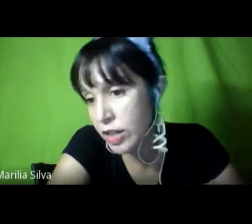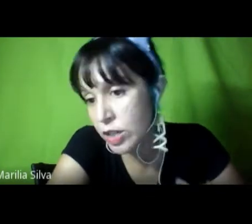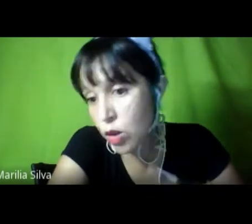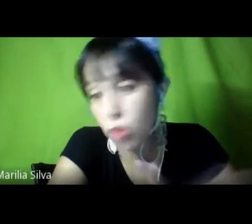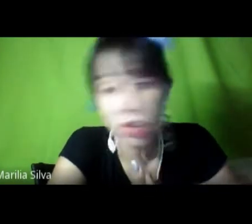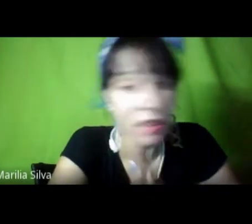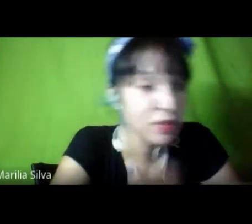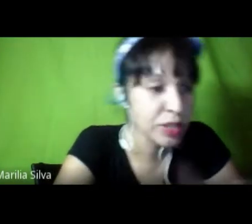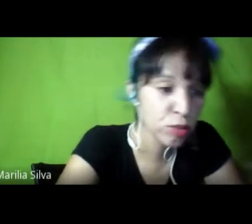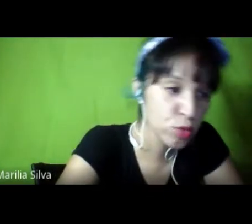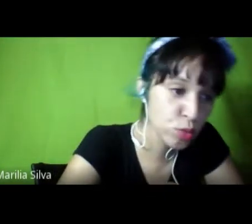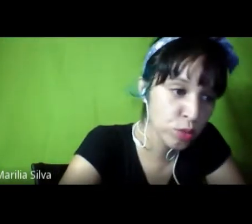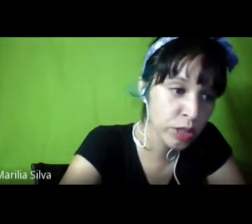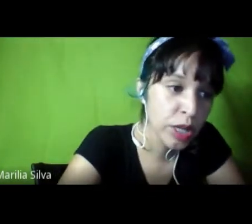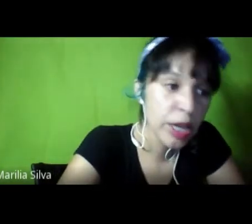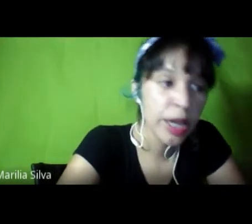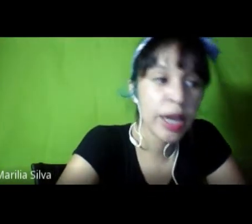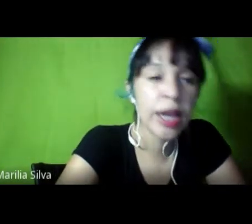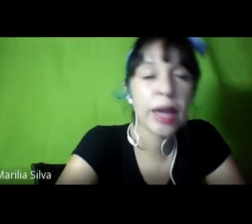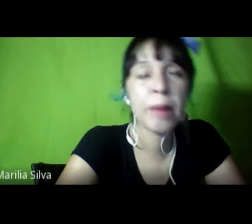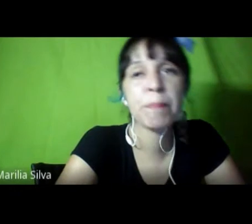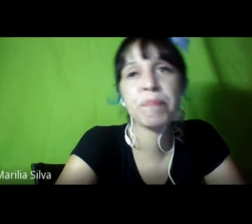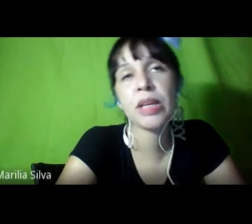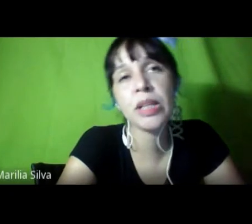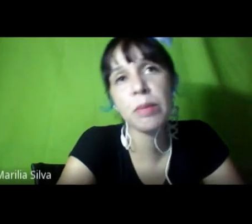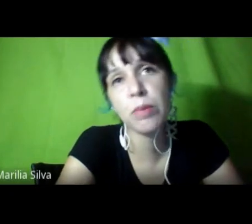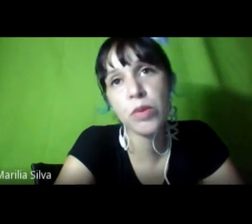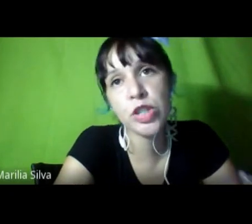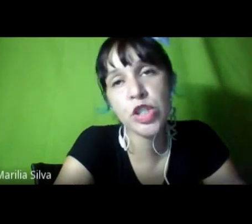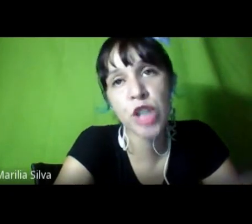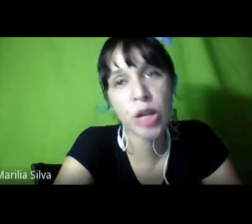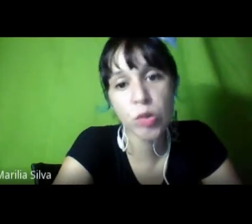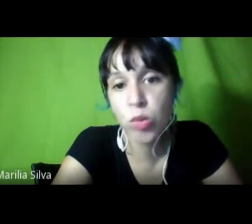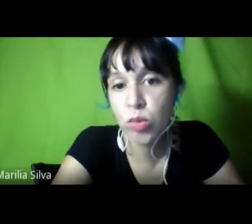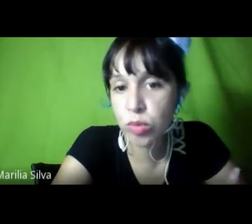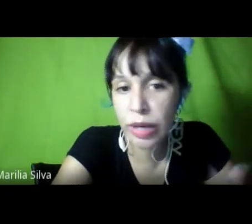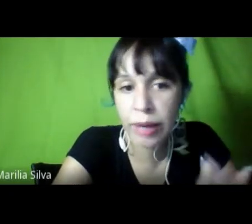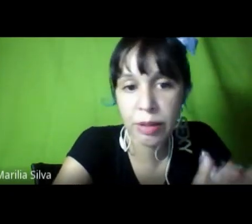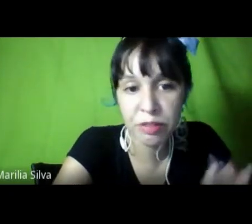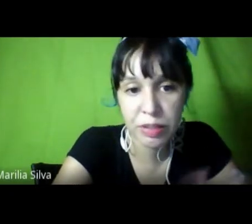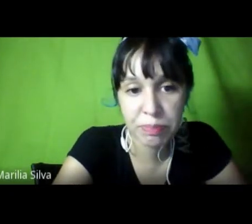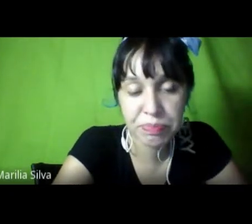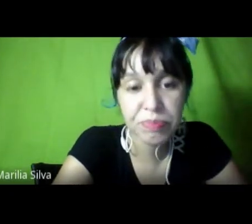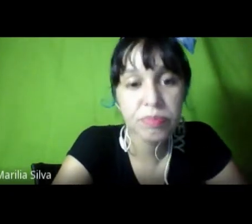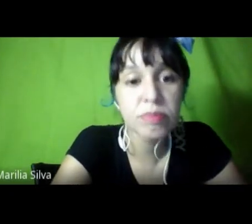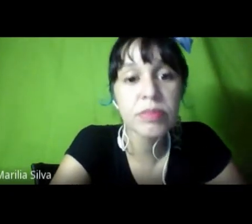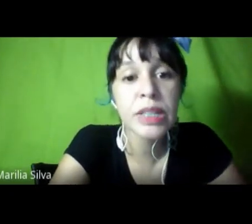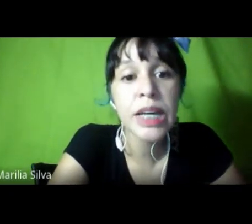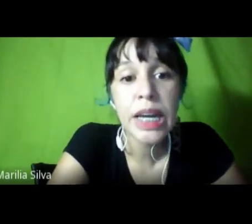na infância ou vai ficando surda depois de adulto, né? Enfim.